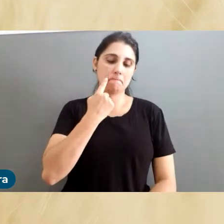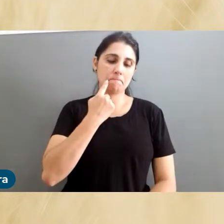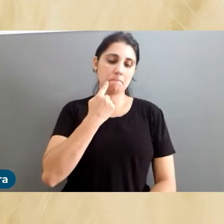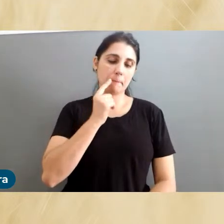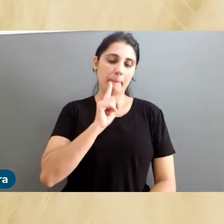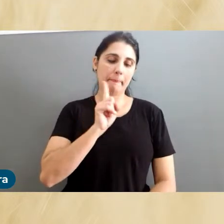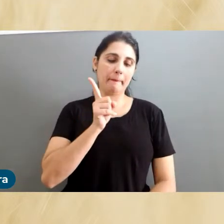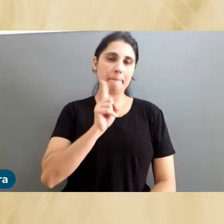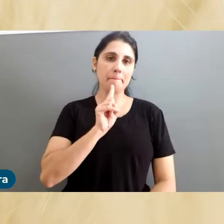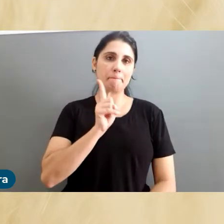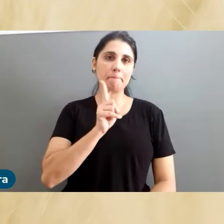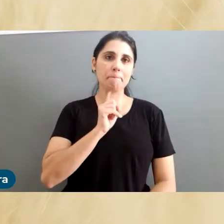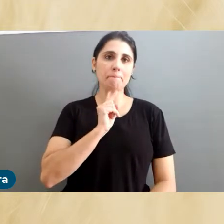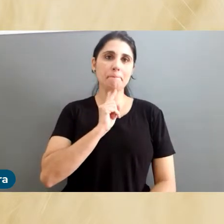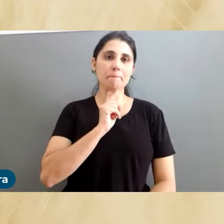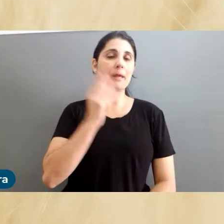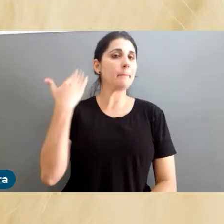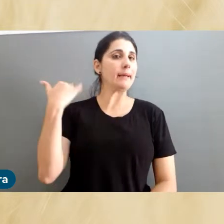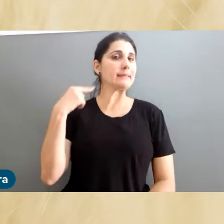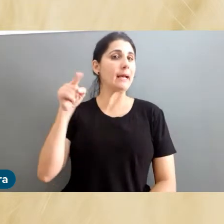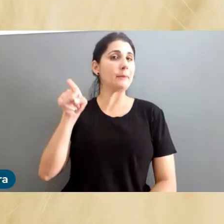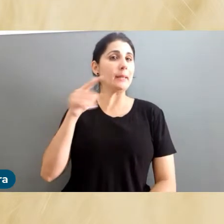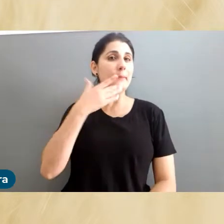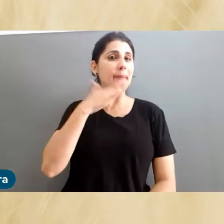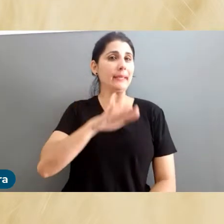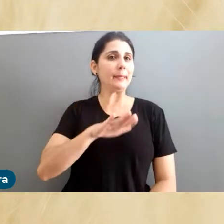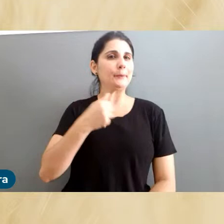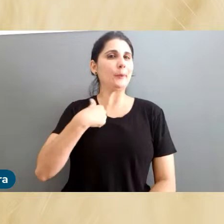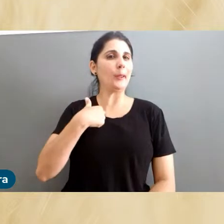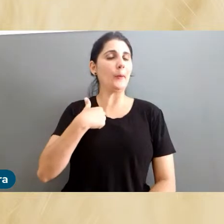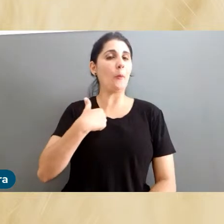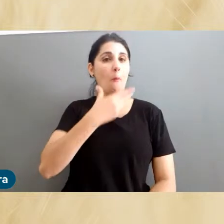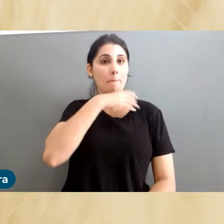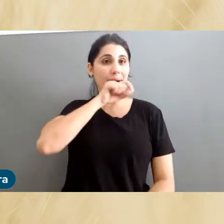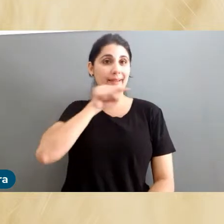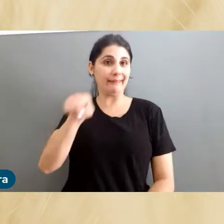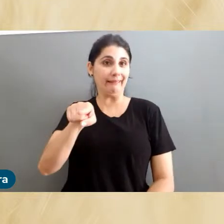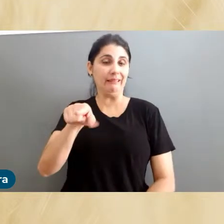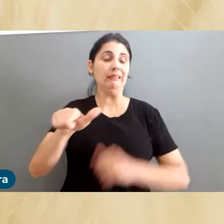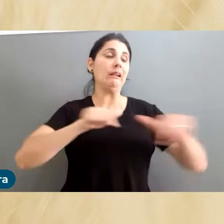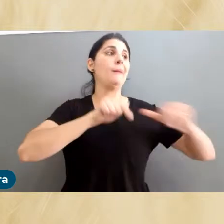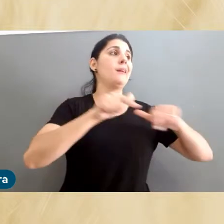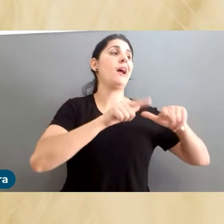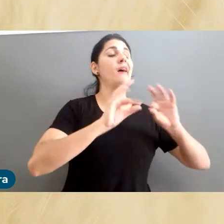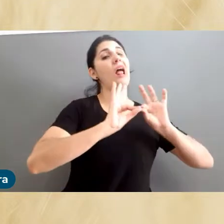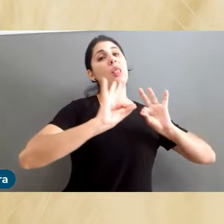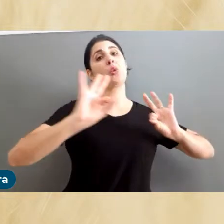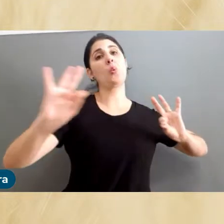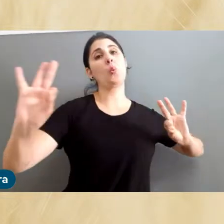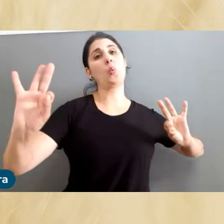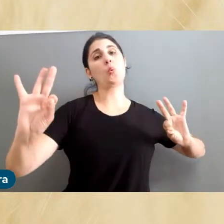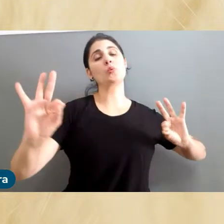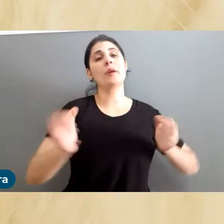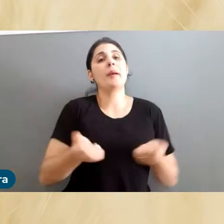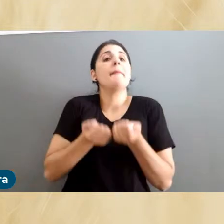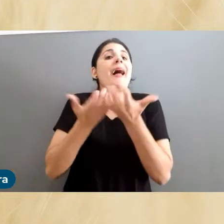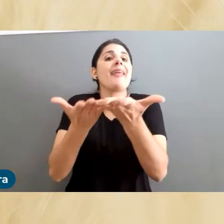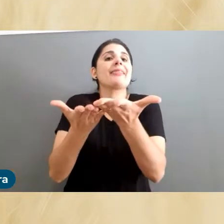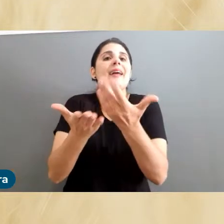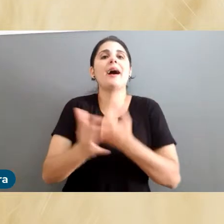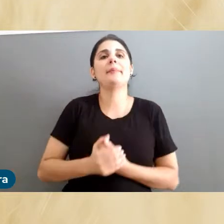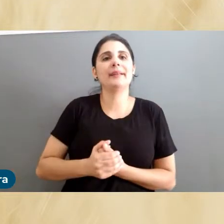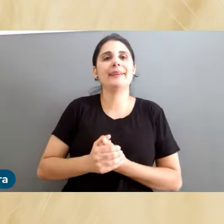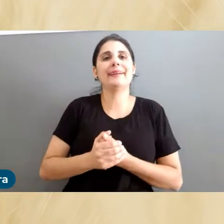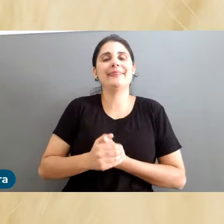ele era pequeno, eu me dediquei ao trabalho. Viajava, ficava longe, para proporcionar para ele as